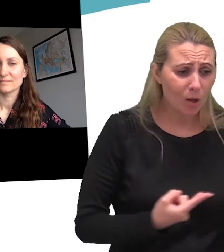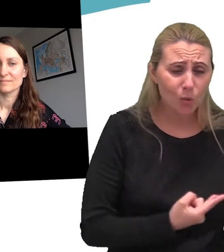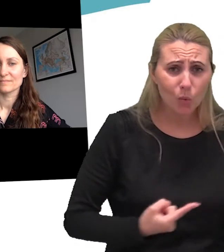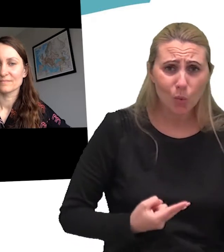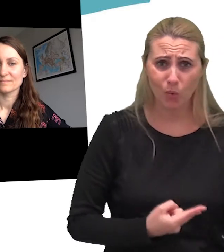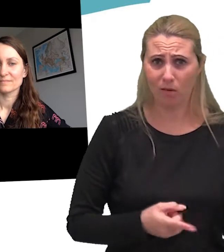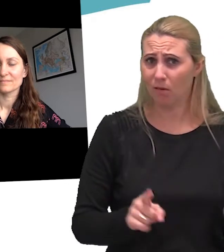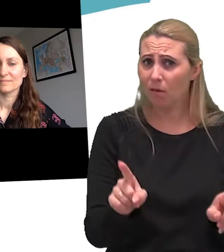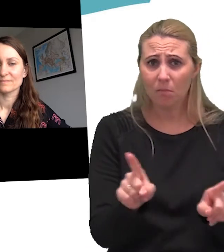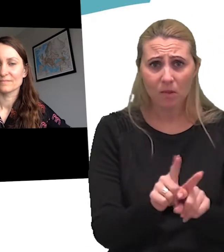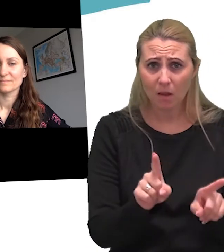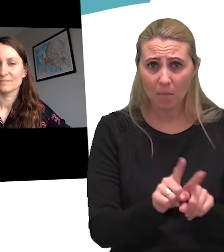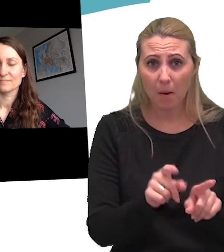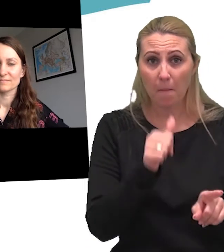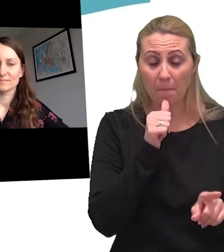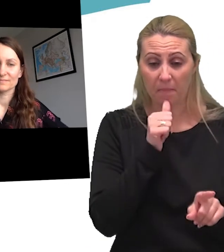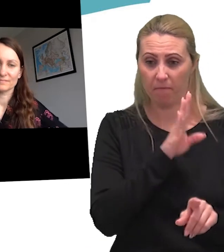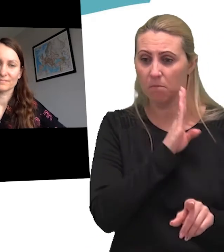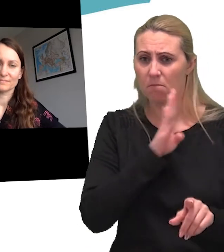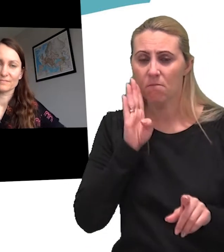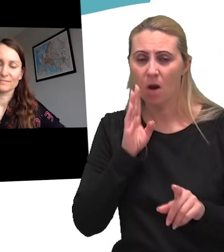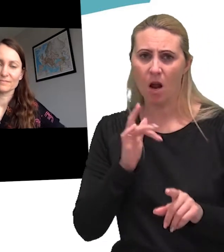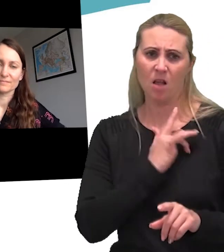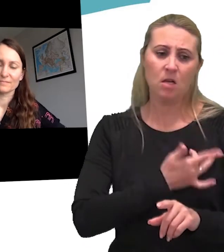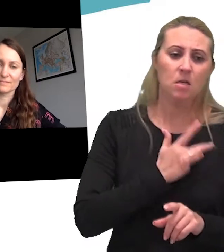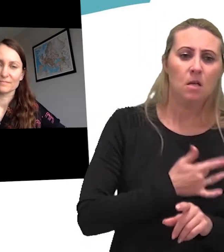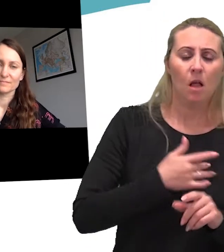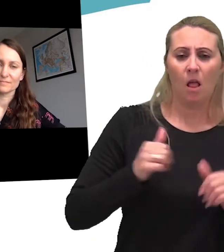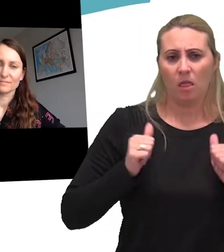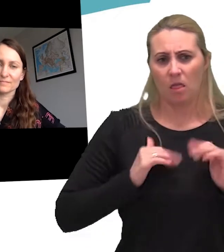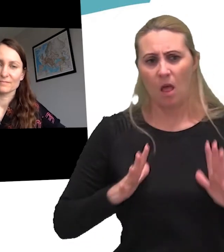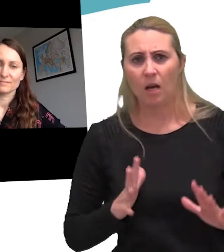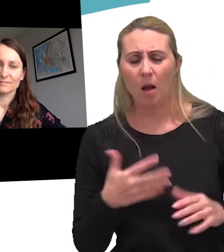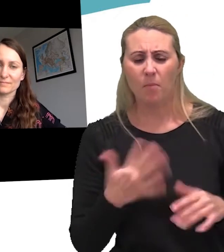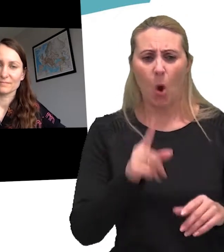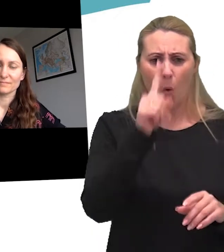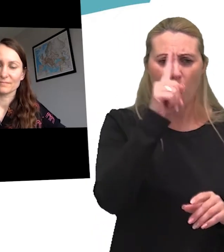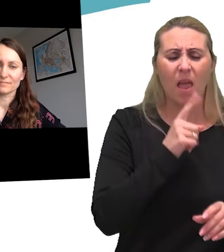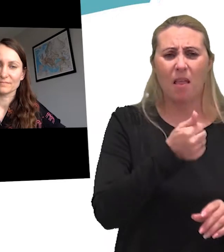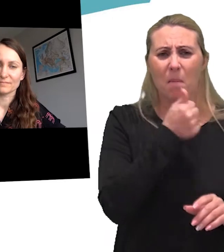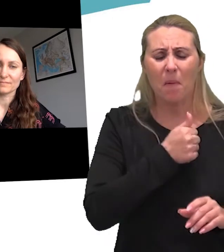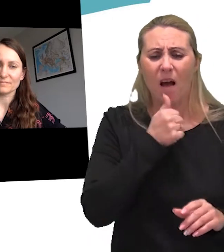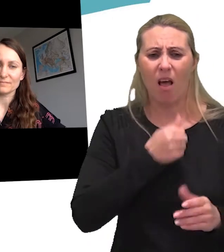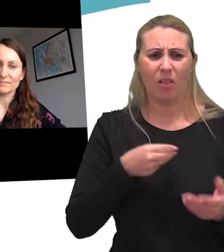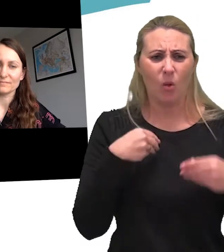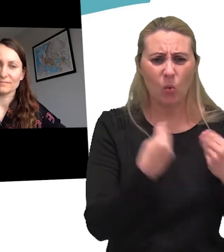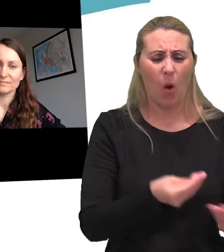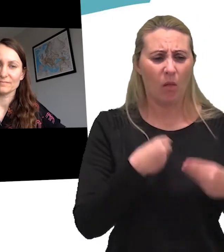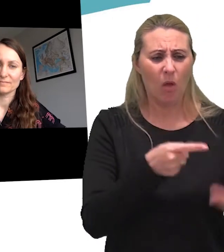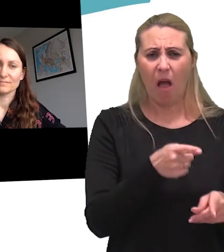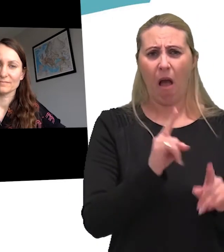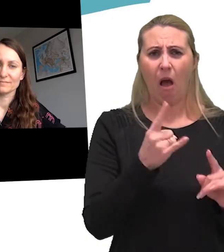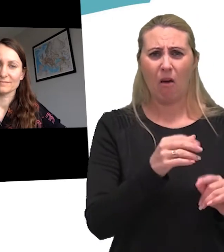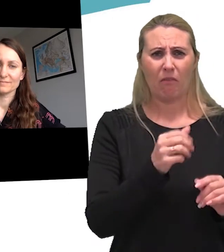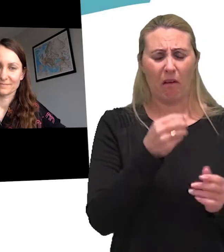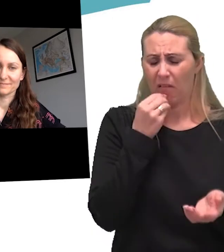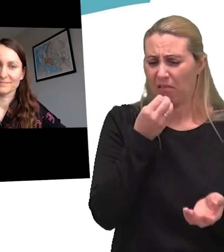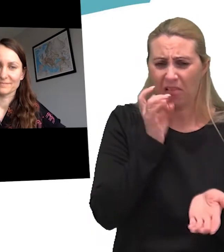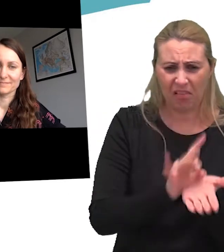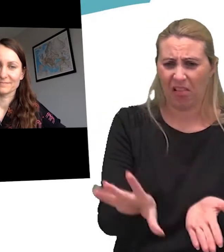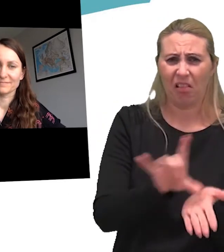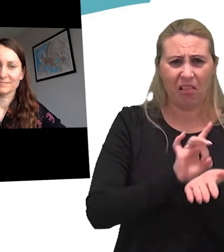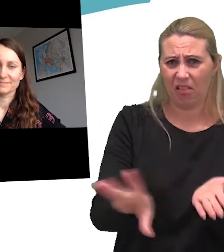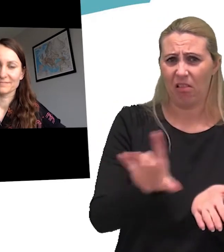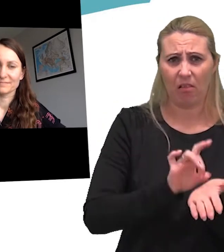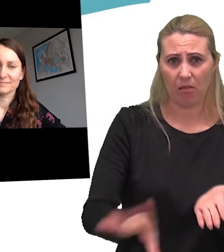mažiem. Pavyzdžiui, jeigu mamas pradeda jaudintis, kad ten jau mėnesį bandom, bet vat nevalgo tas mano vaikas,